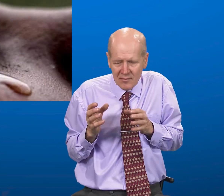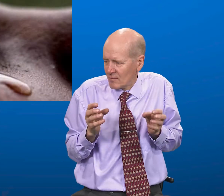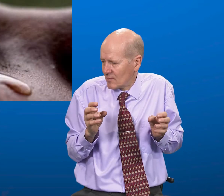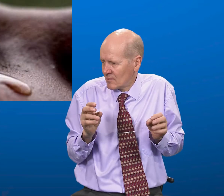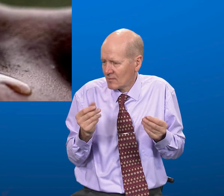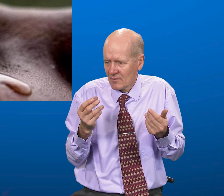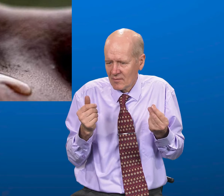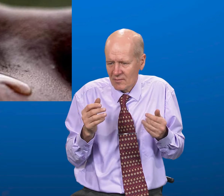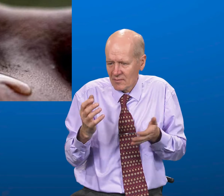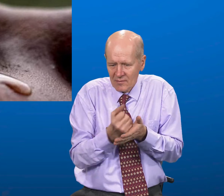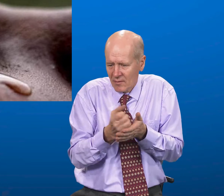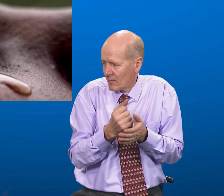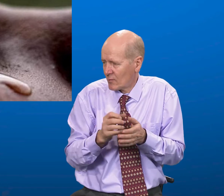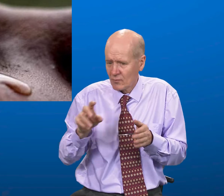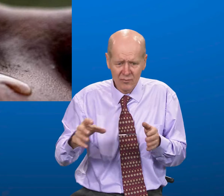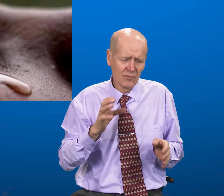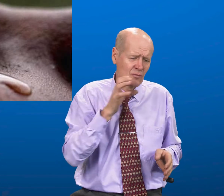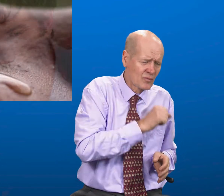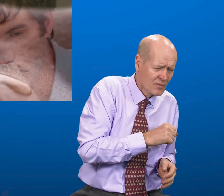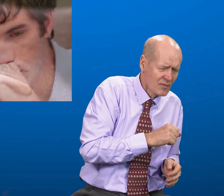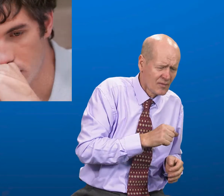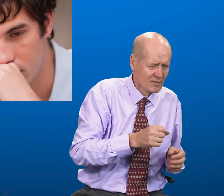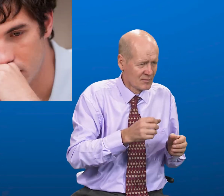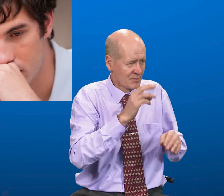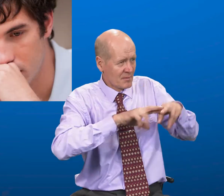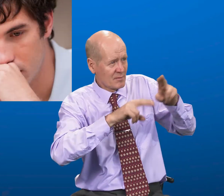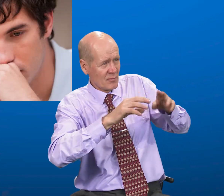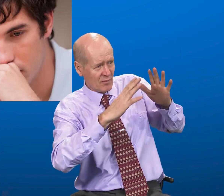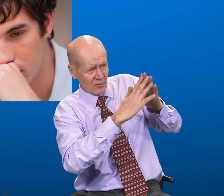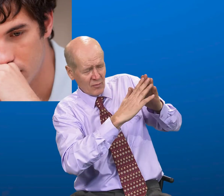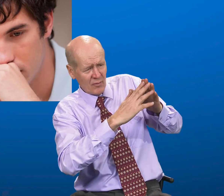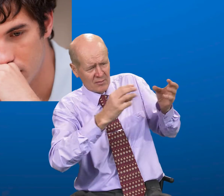называемые. Зарабатывают депрессии, нервные срывы,